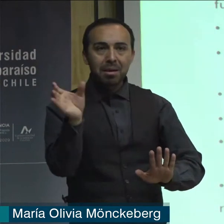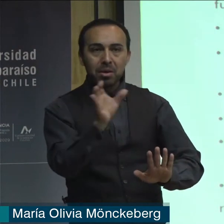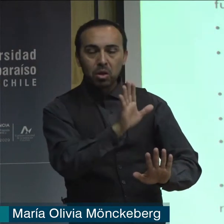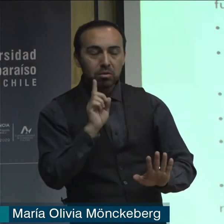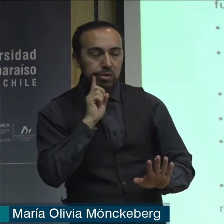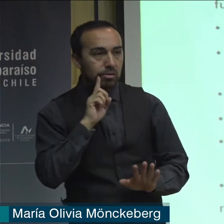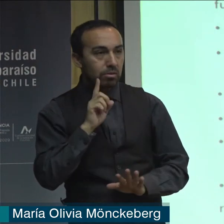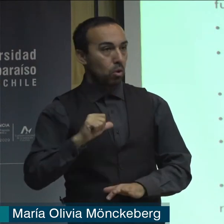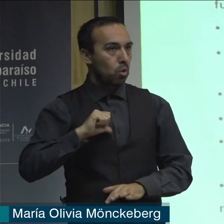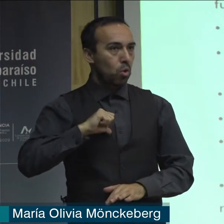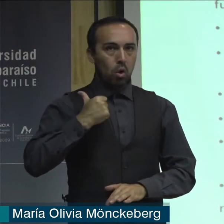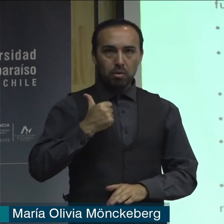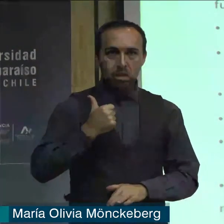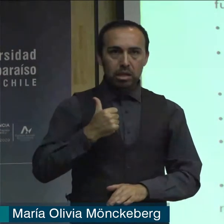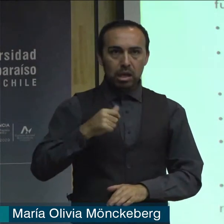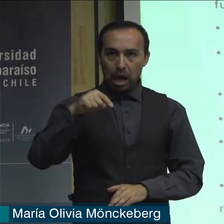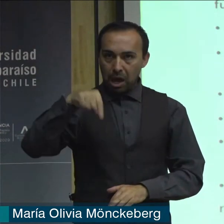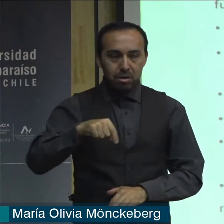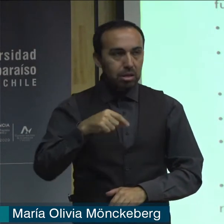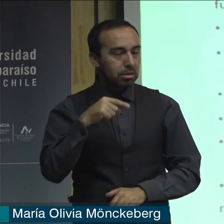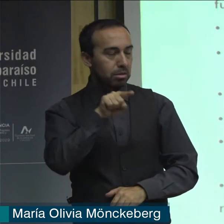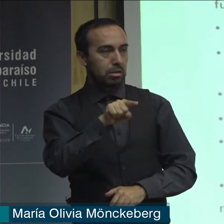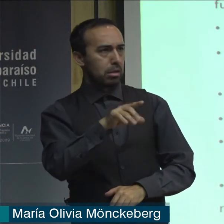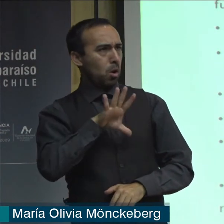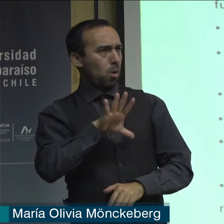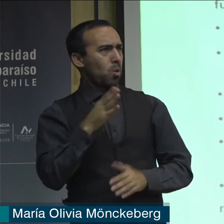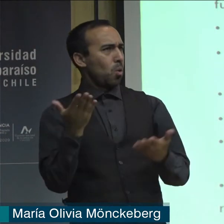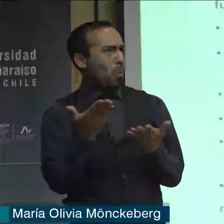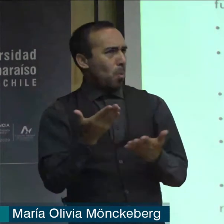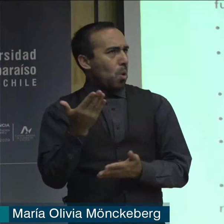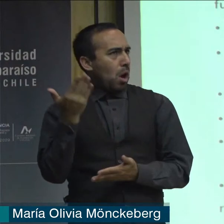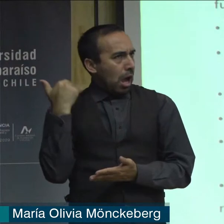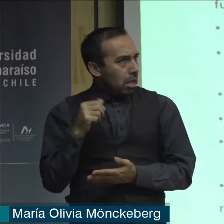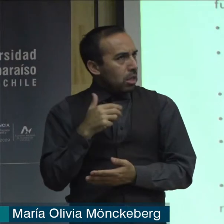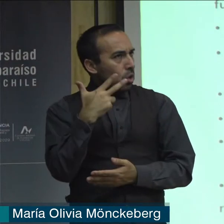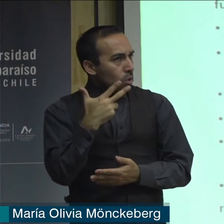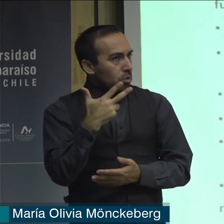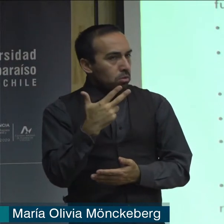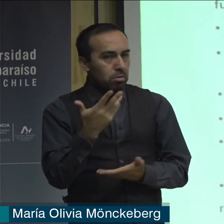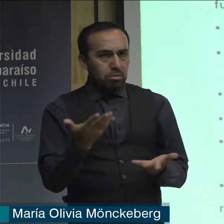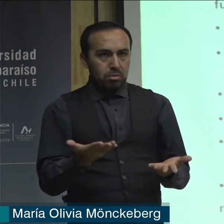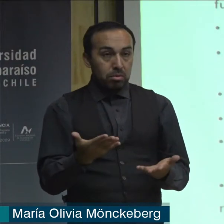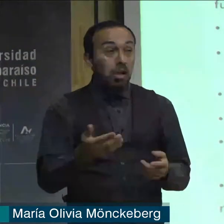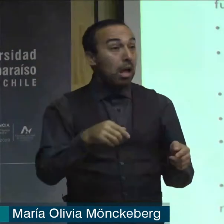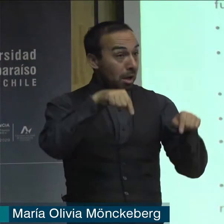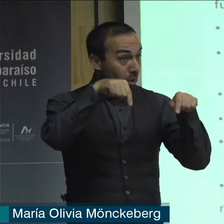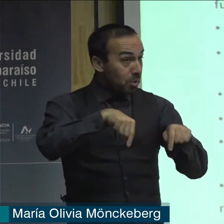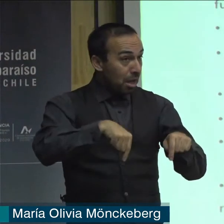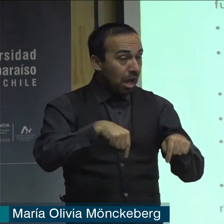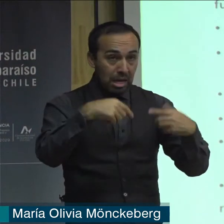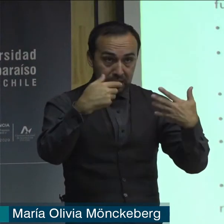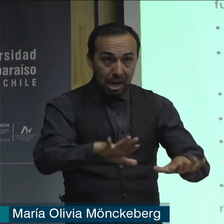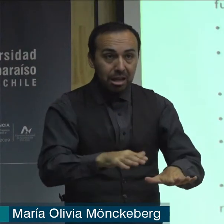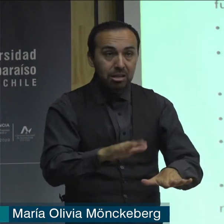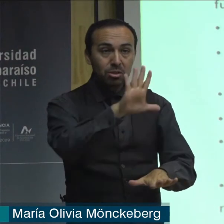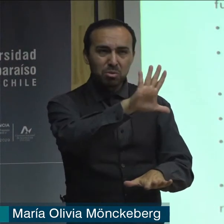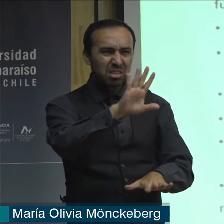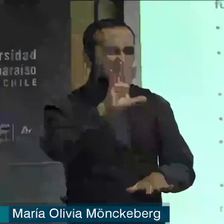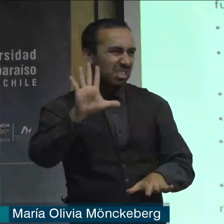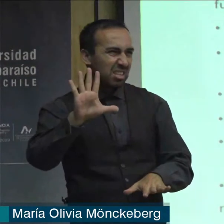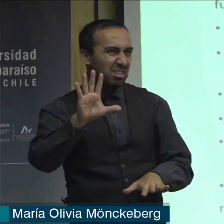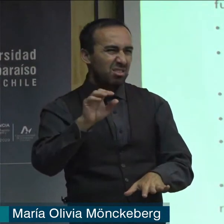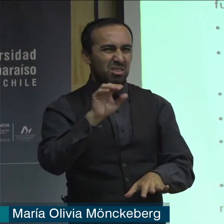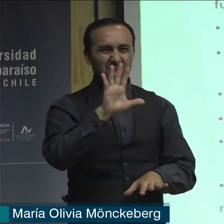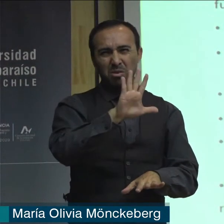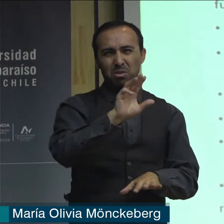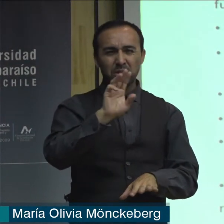impresiona yo sé cuando lo comento con los alumnos no ocho universidades hoy día 55 55 puede que de repente sean 54 puede